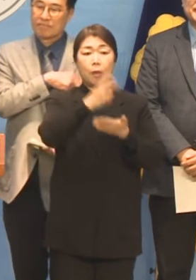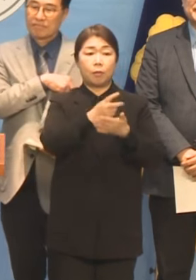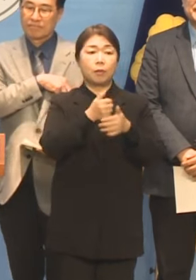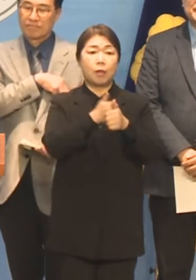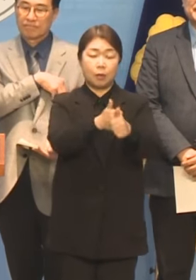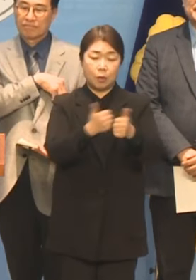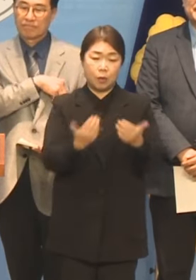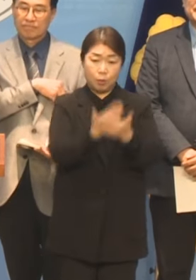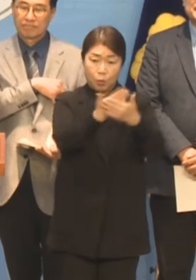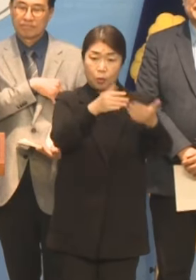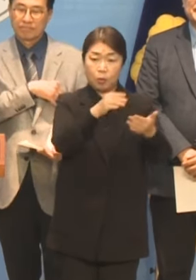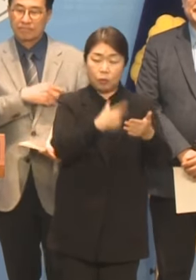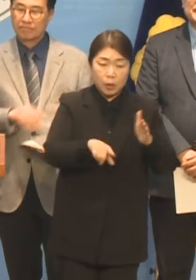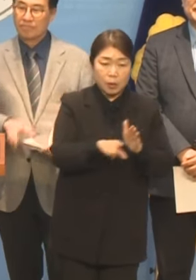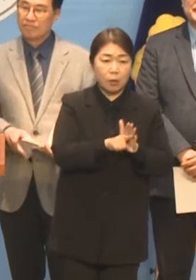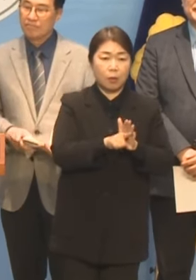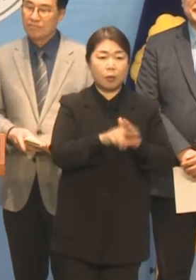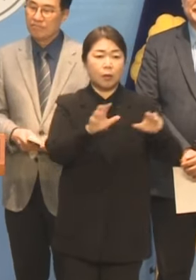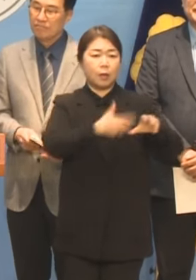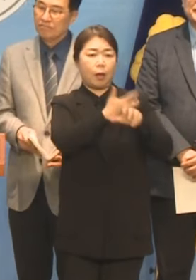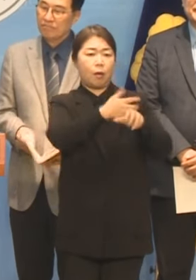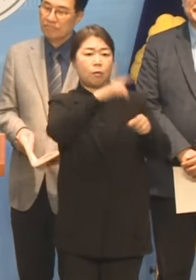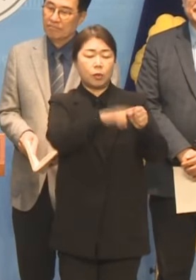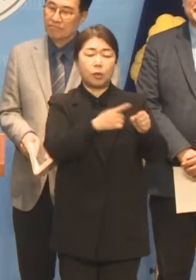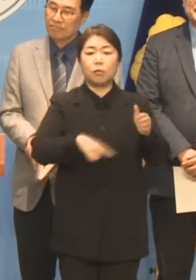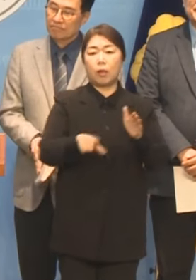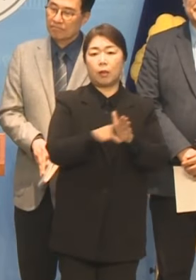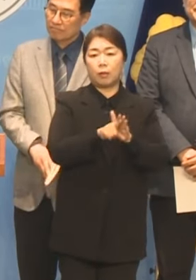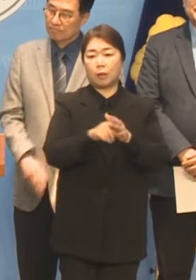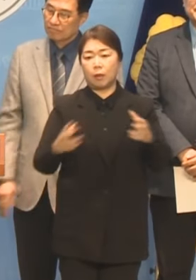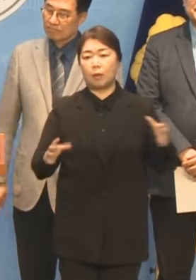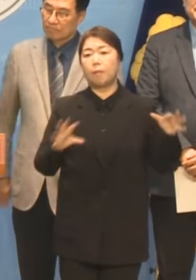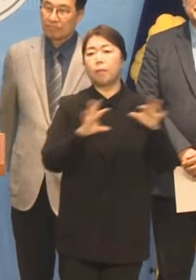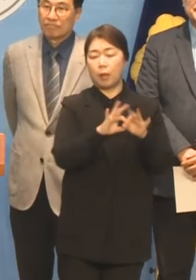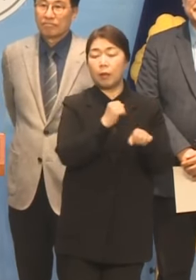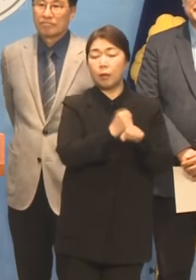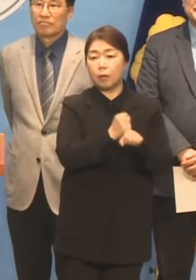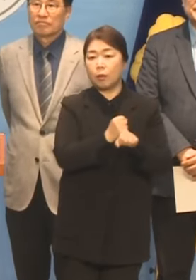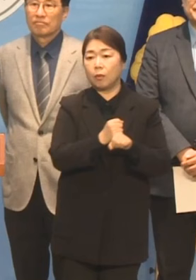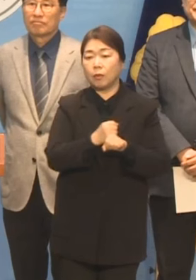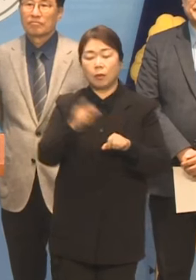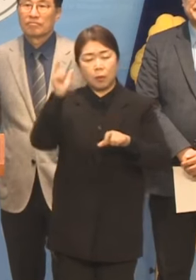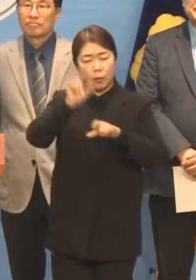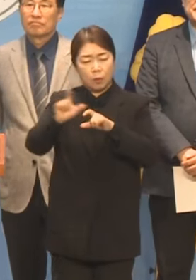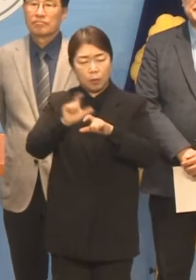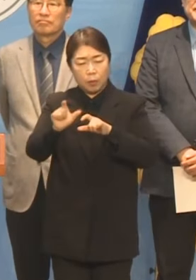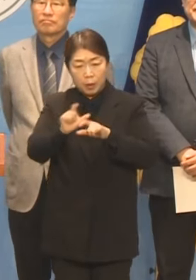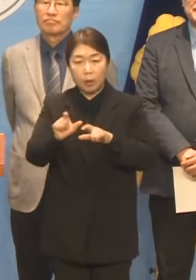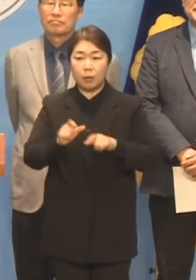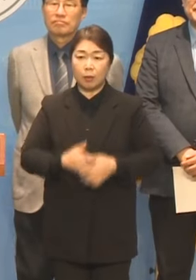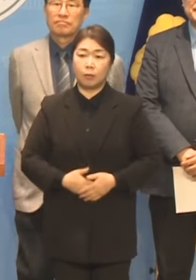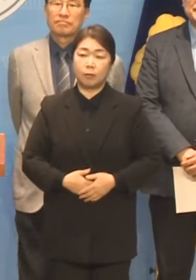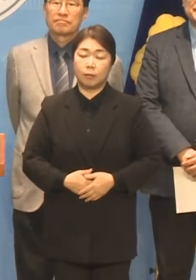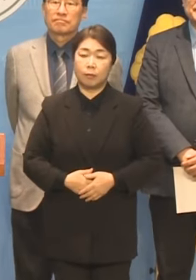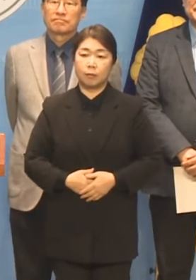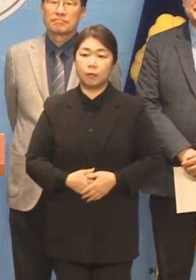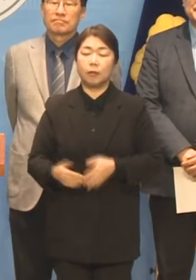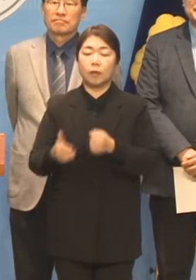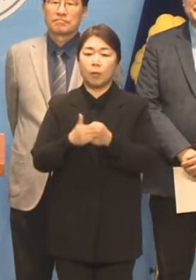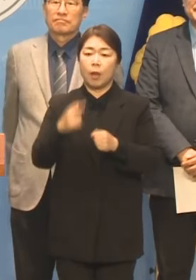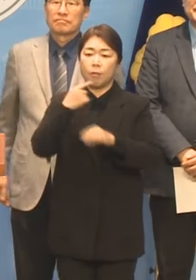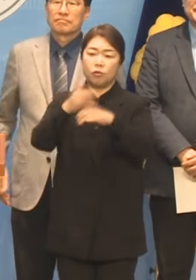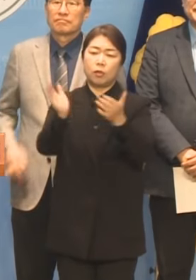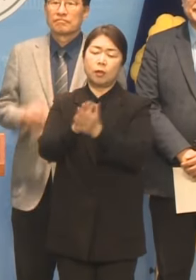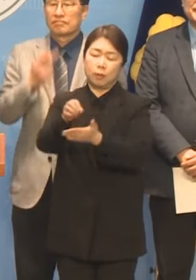머리를 맞대고 국민의 편에서 고민하고 법을 찾고자 그동안 사랑하고 몸담았던 민주당을